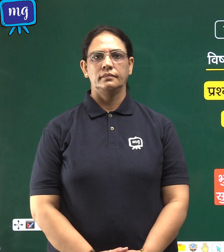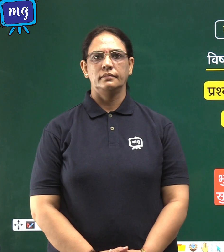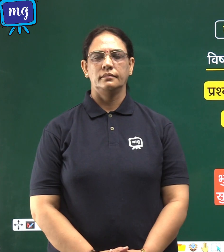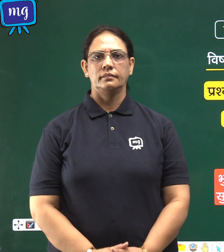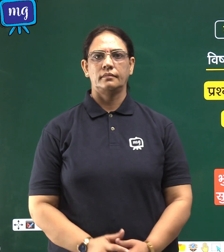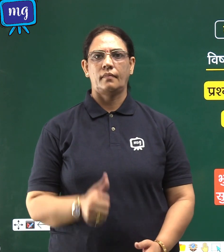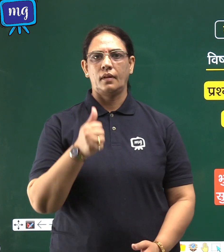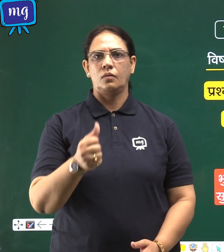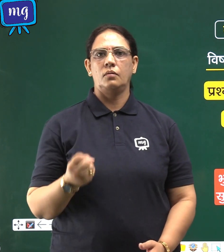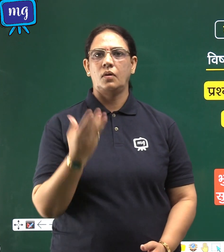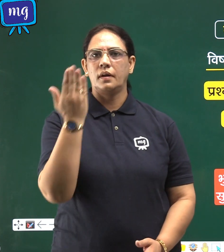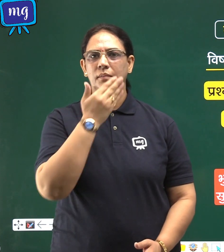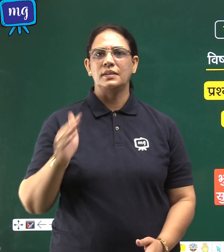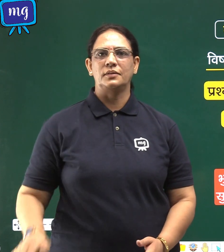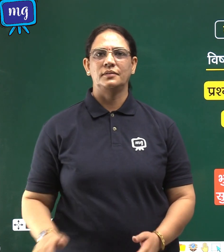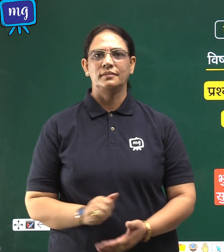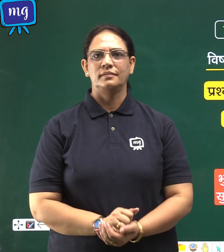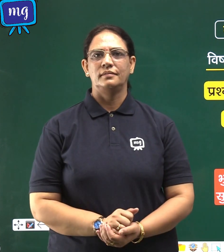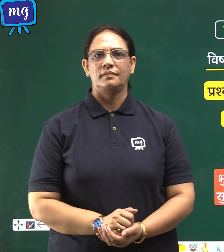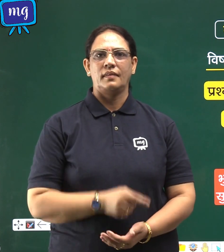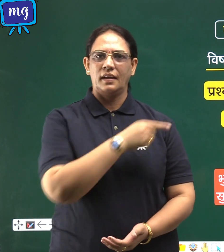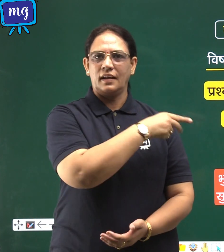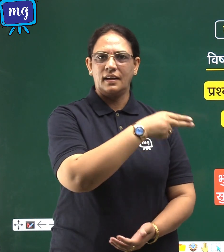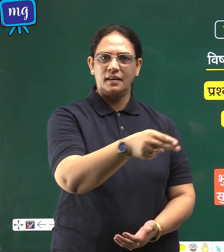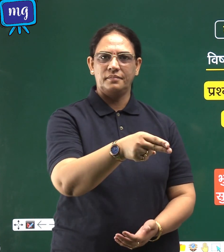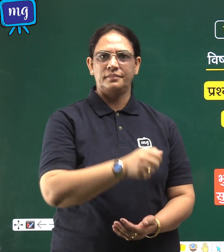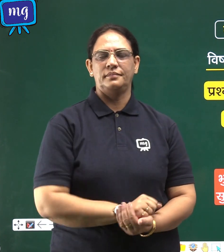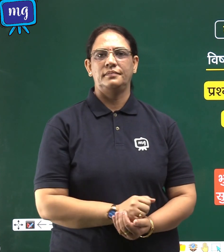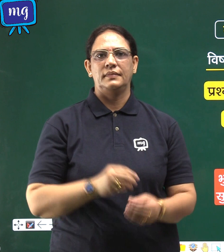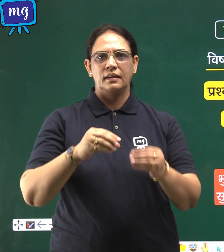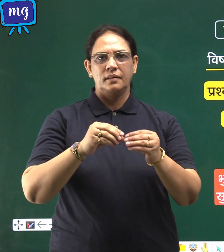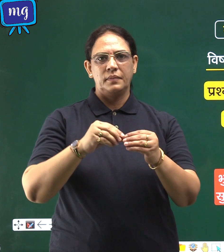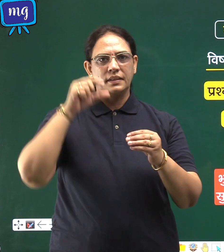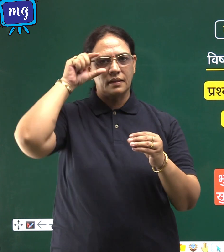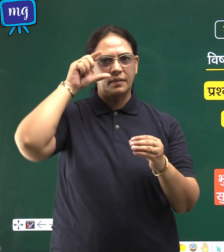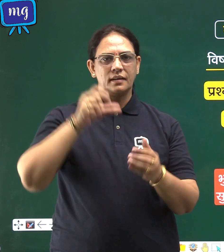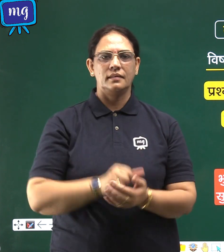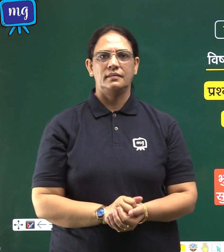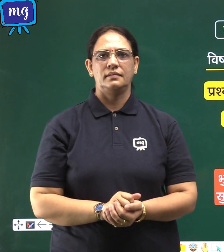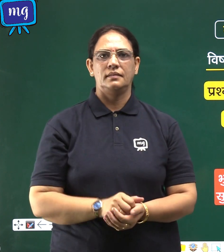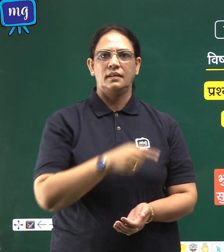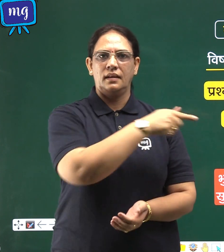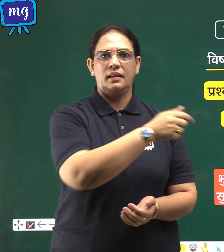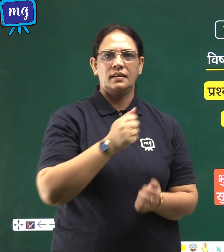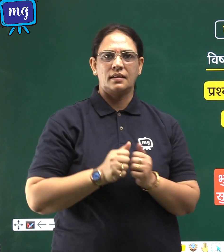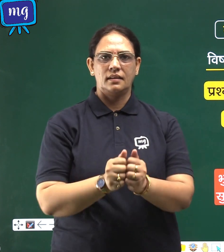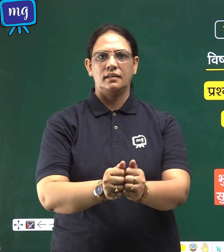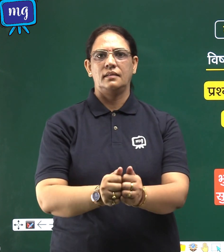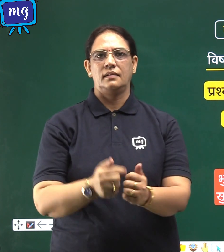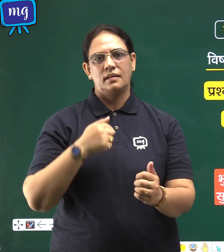गुड मॉर्निंग बच्चो मेरा नाम उवनेश सर्मा मेरे साथ